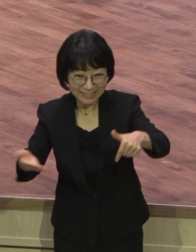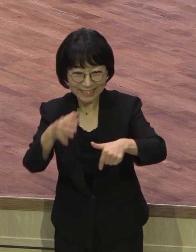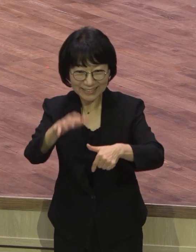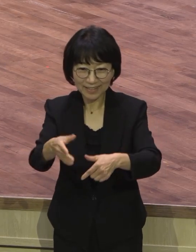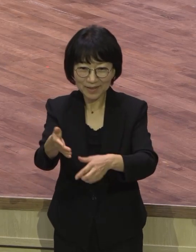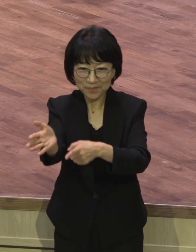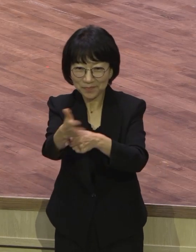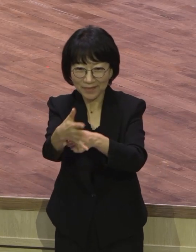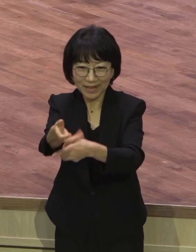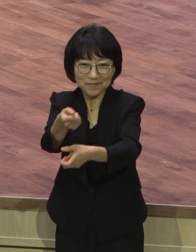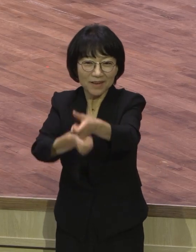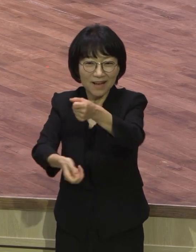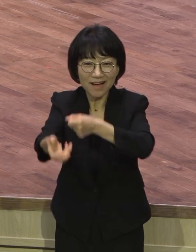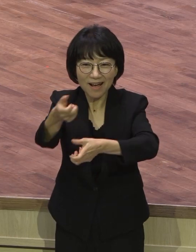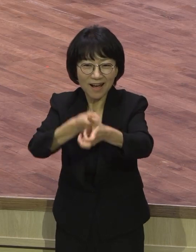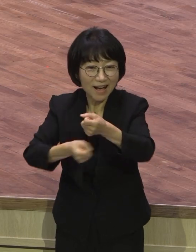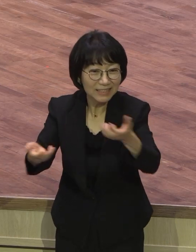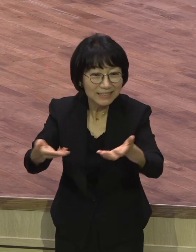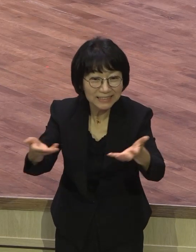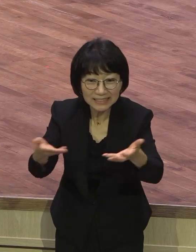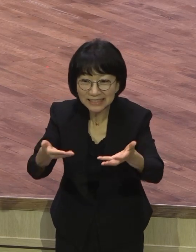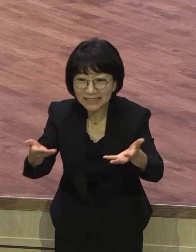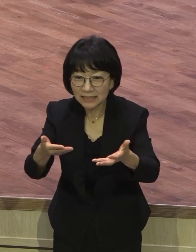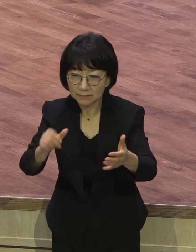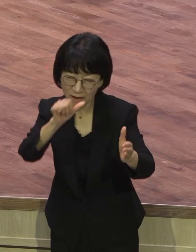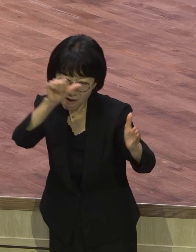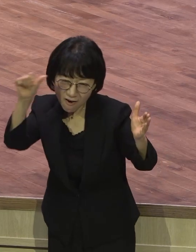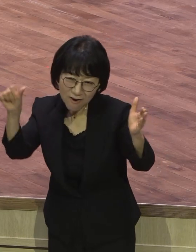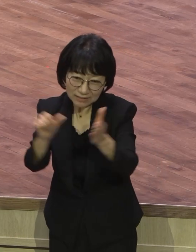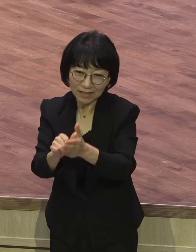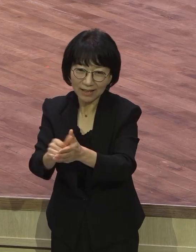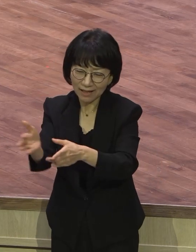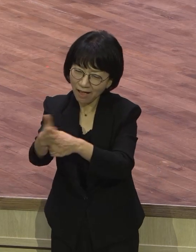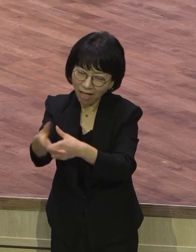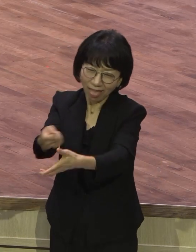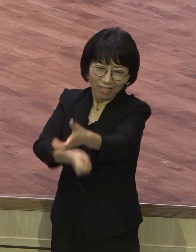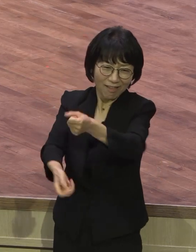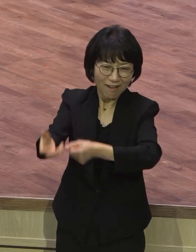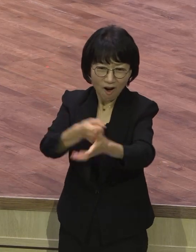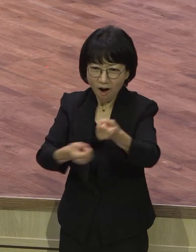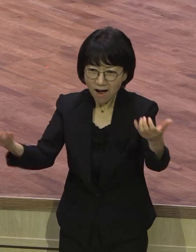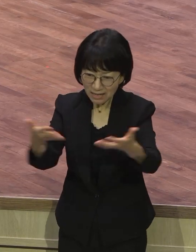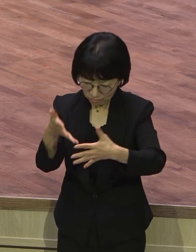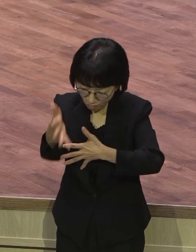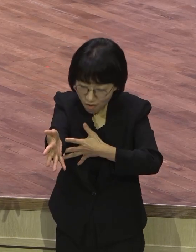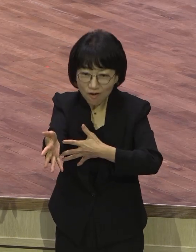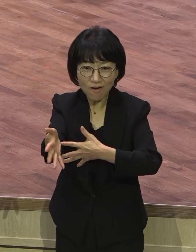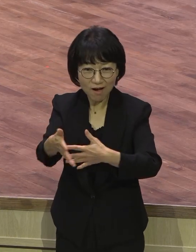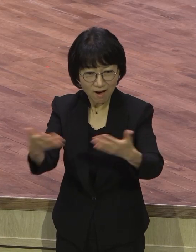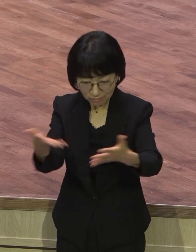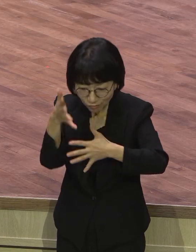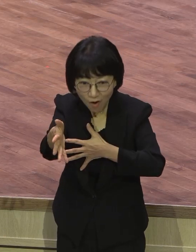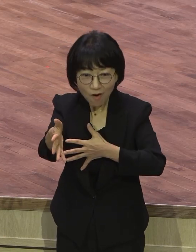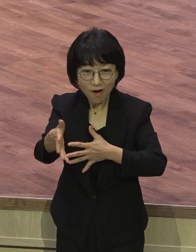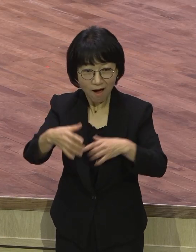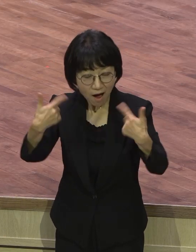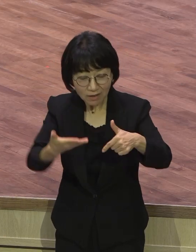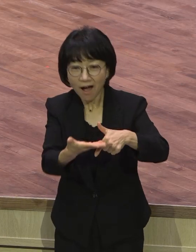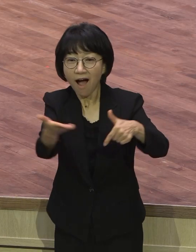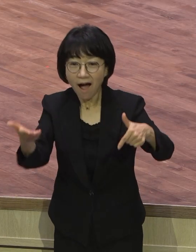거의 다 어부 출신이잖아요. 그것도 갈릴리 자기가 평생 살던 놀던 곳이에요.